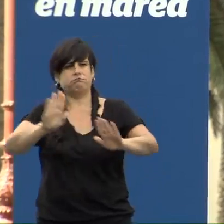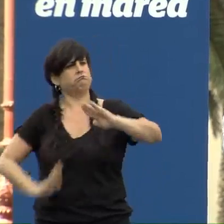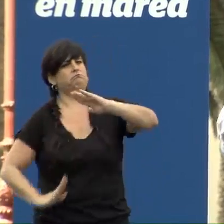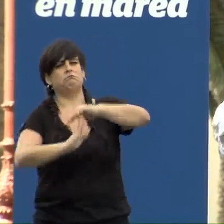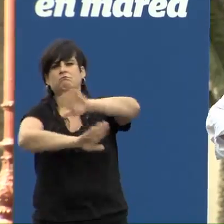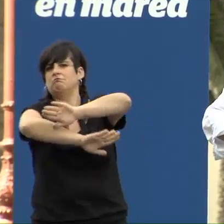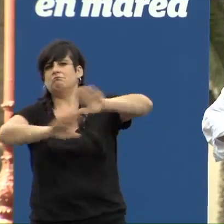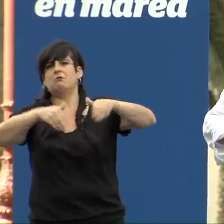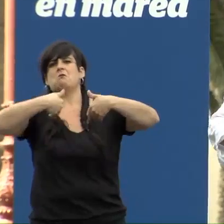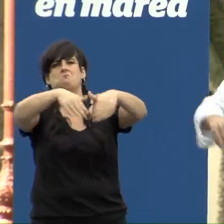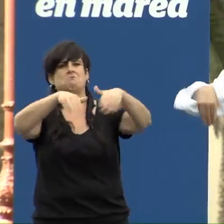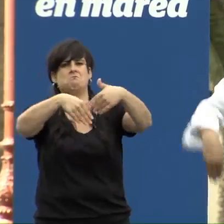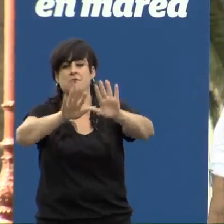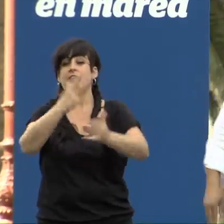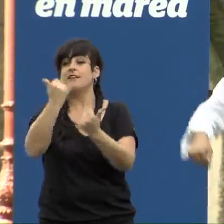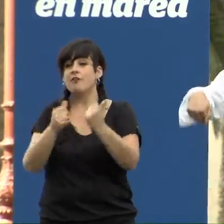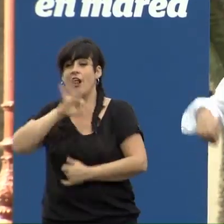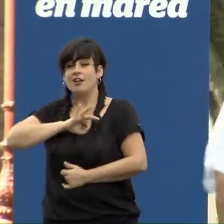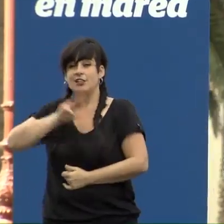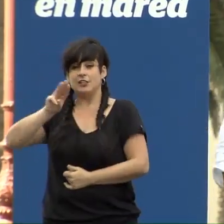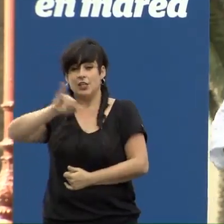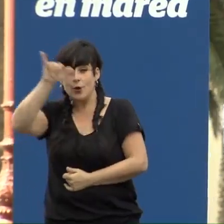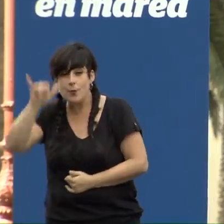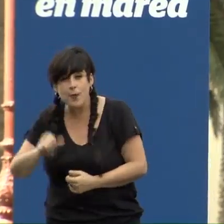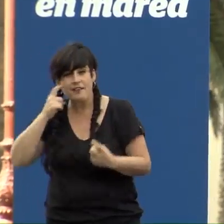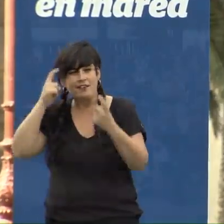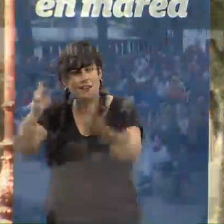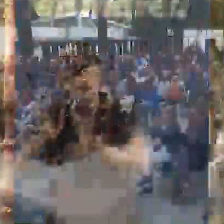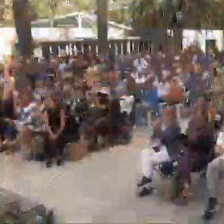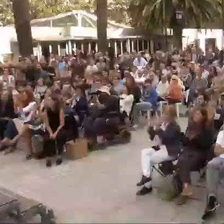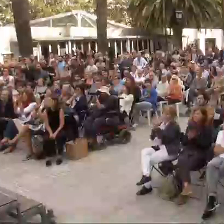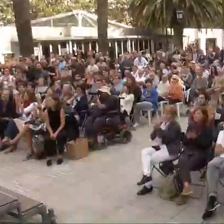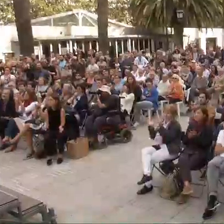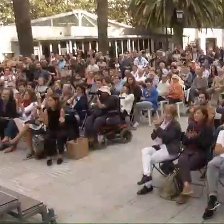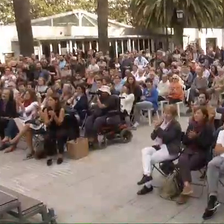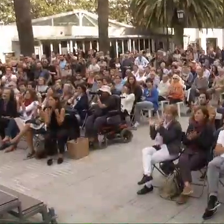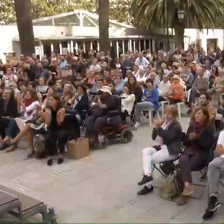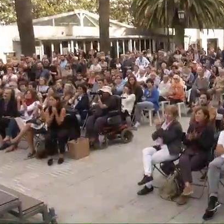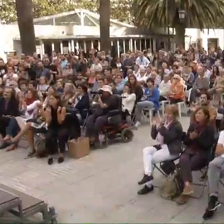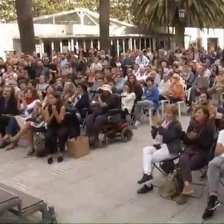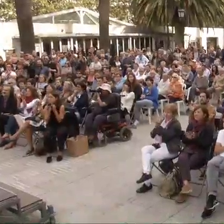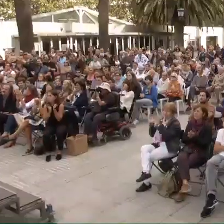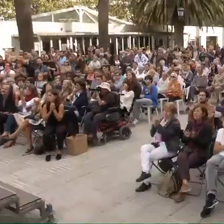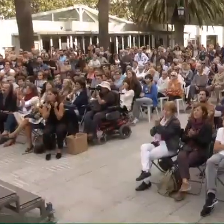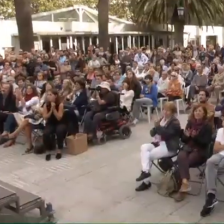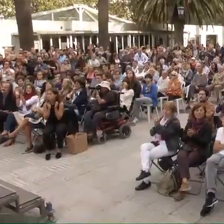merda ao mar e o señor Florentino Pérez meténdose os impostos dos ferroláns no peto. Era moi sinxelo,